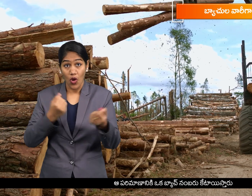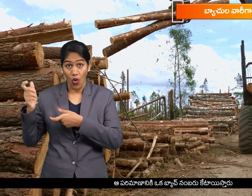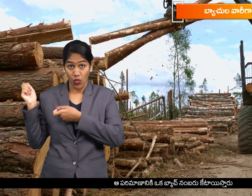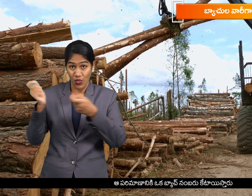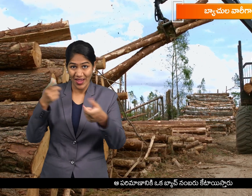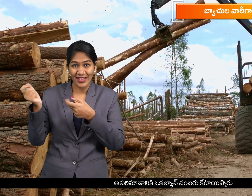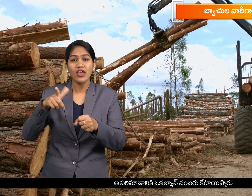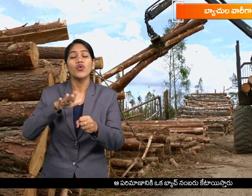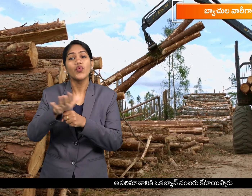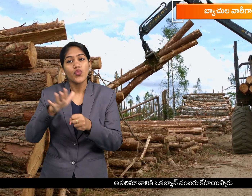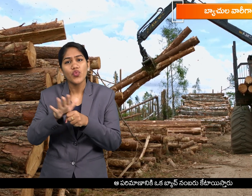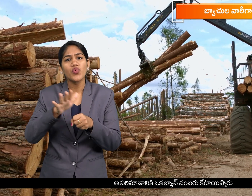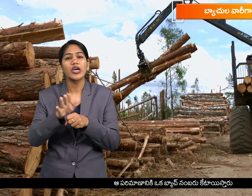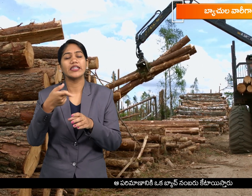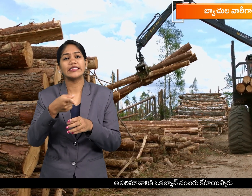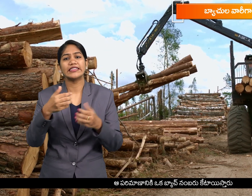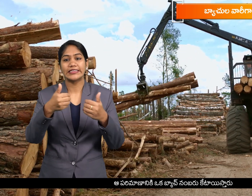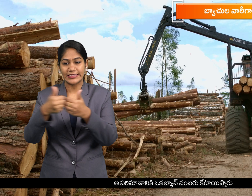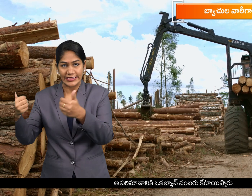కేటాయిస్తారు.